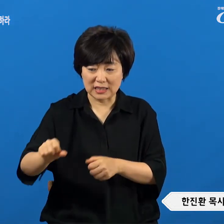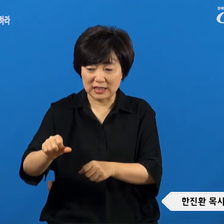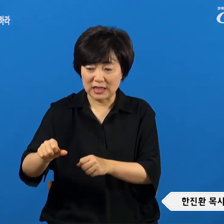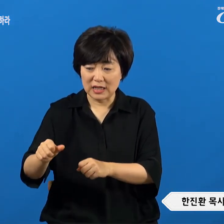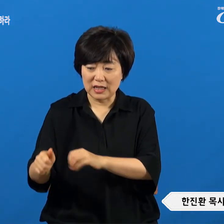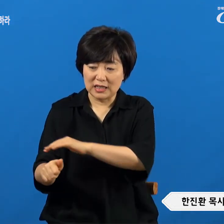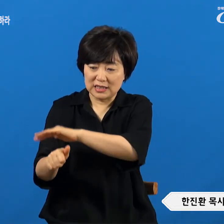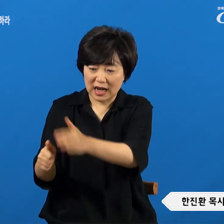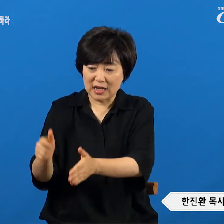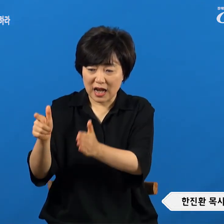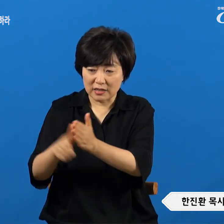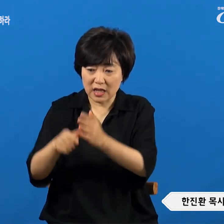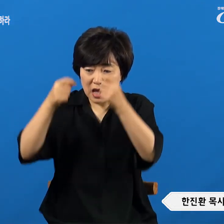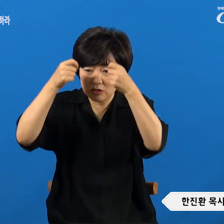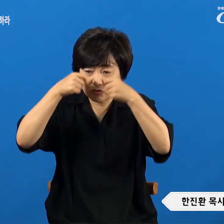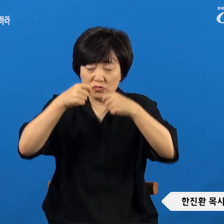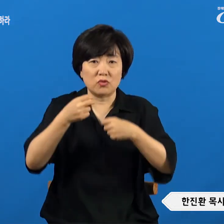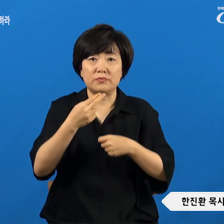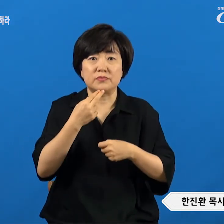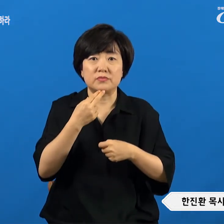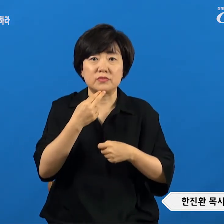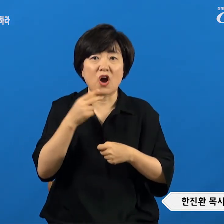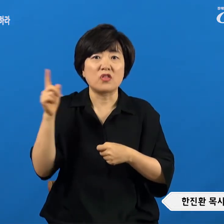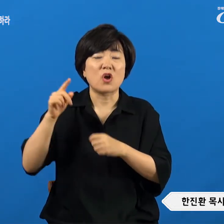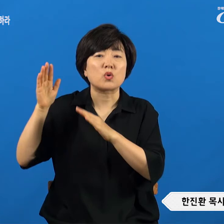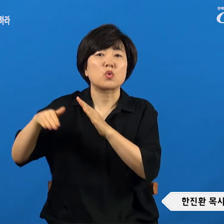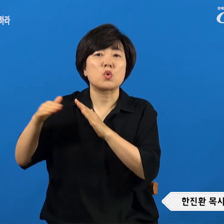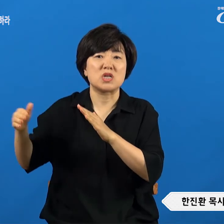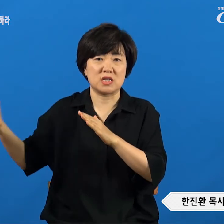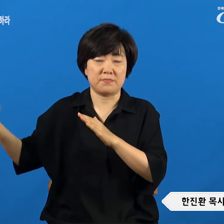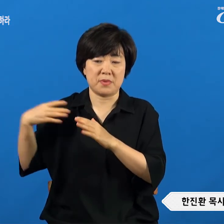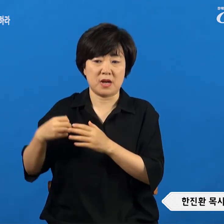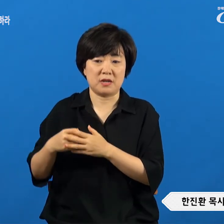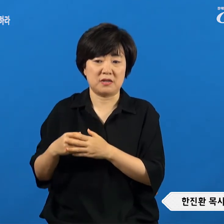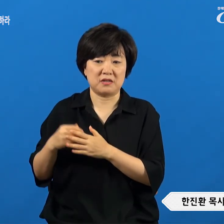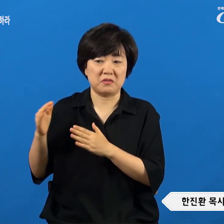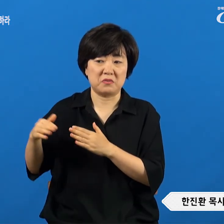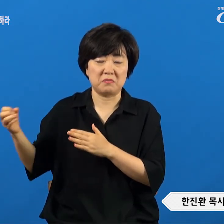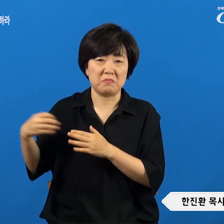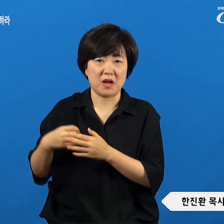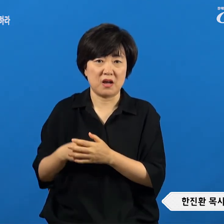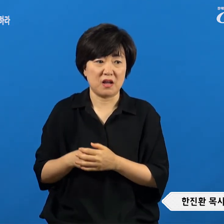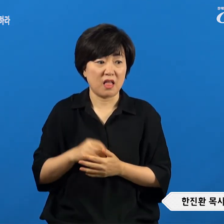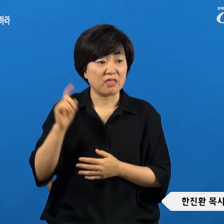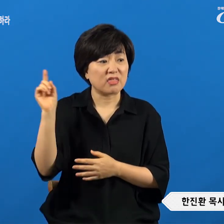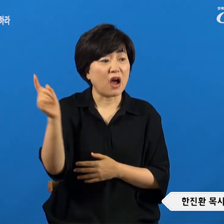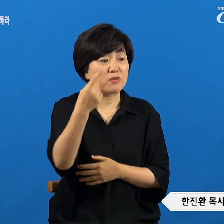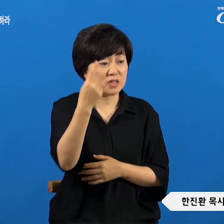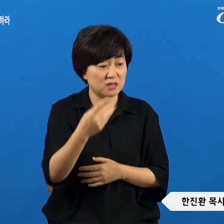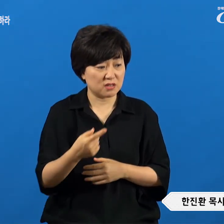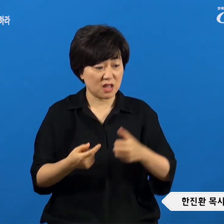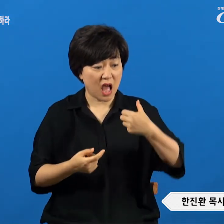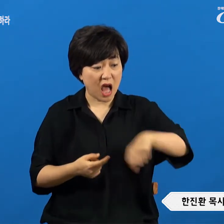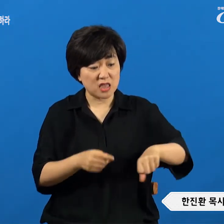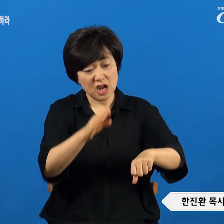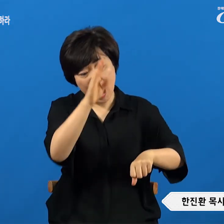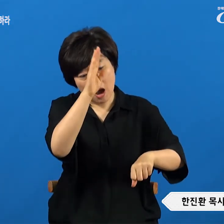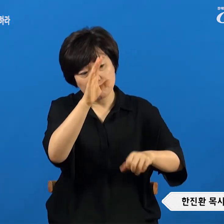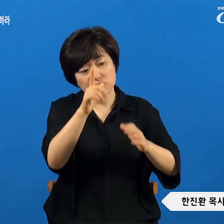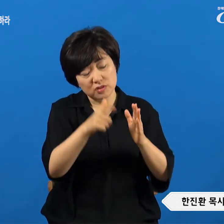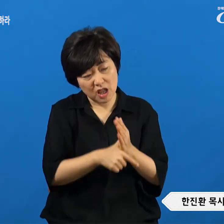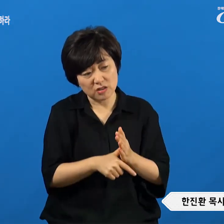못했다는 것입니다. 왜냐하면 어떤 교인이 자기에게 다가오더니 다윗은 아이가 아플